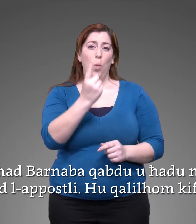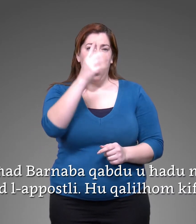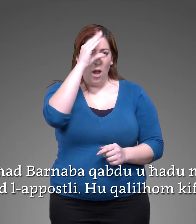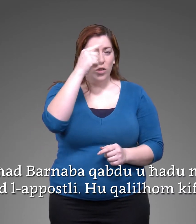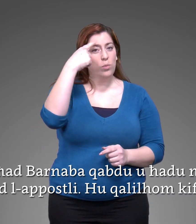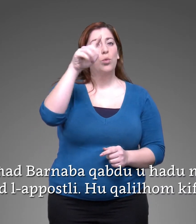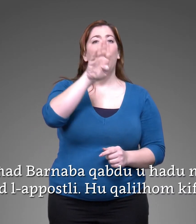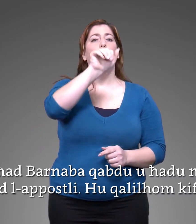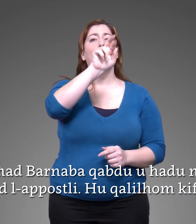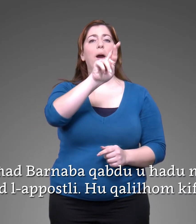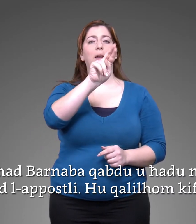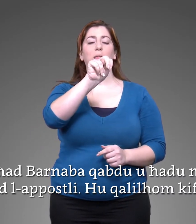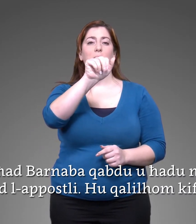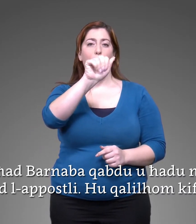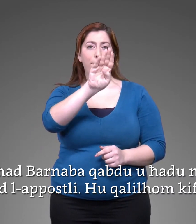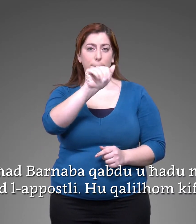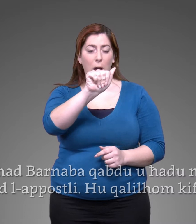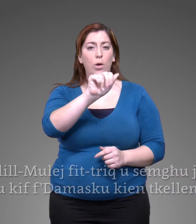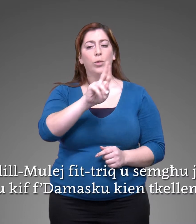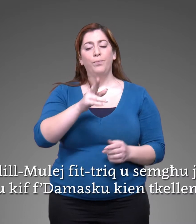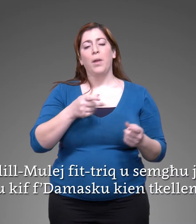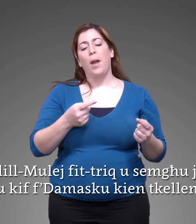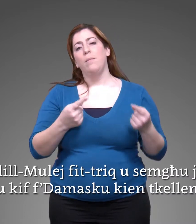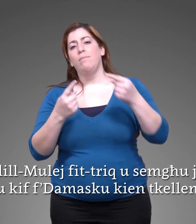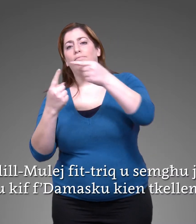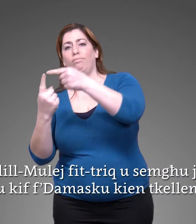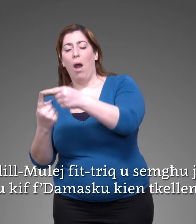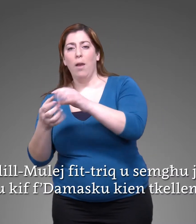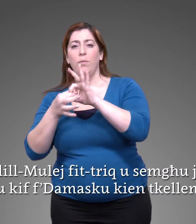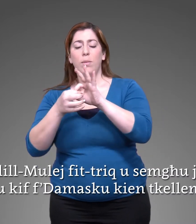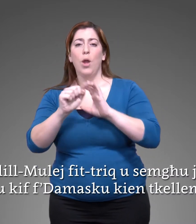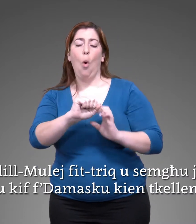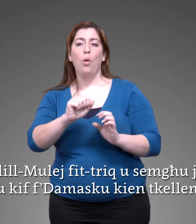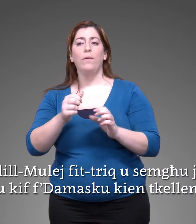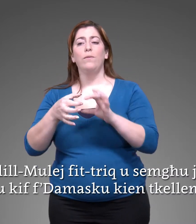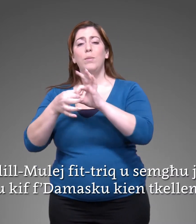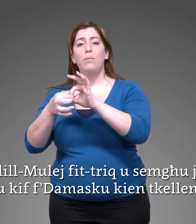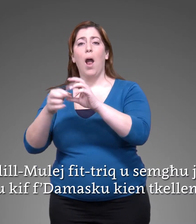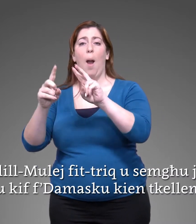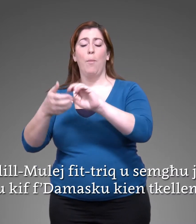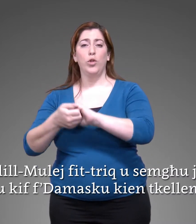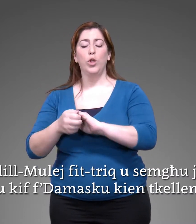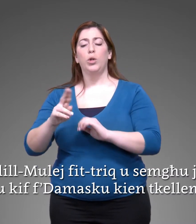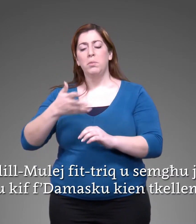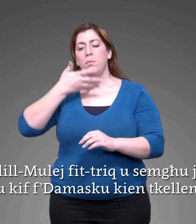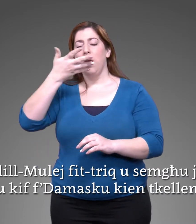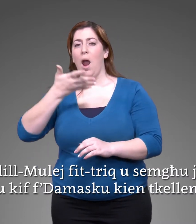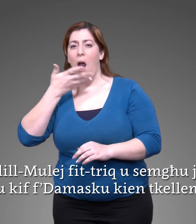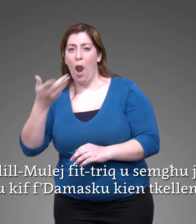U għalilom kif s-sawl kien ra l-l-mulej fil-triq u samu jikallmu U kif damasku